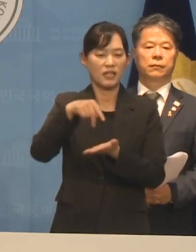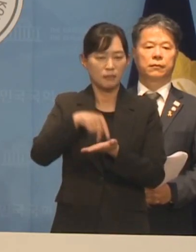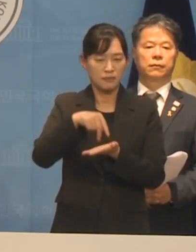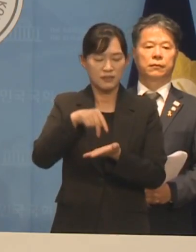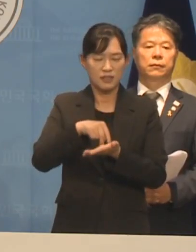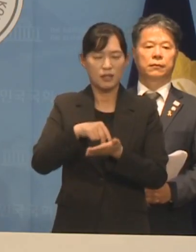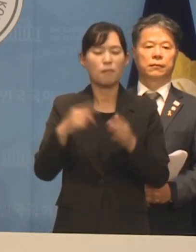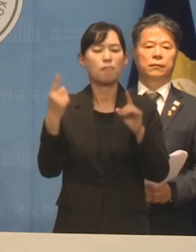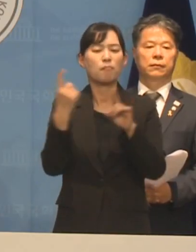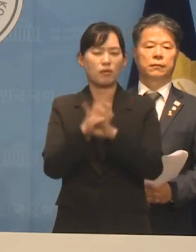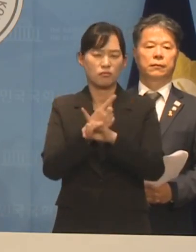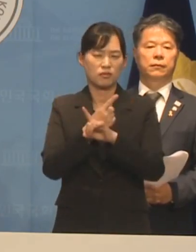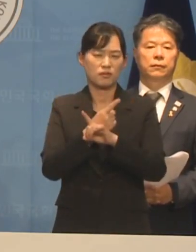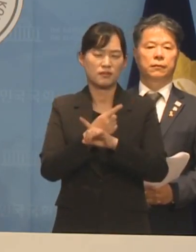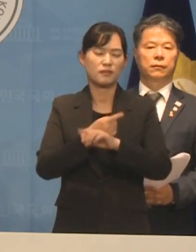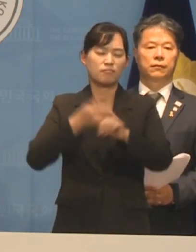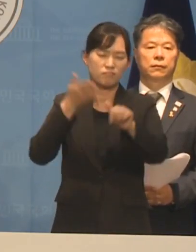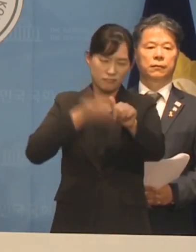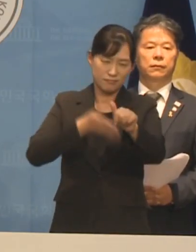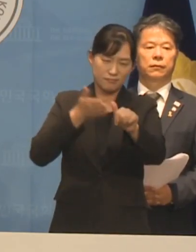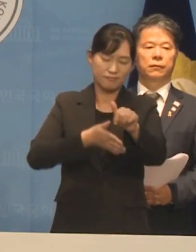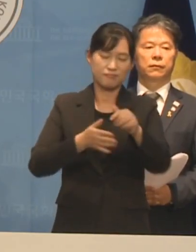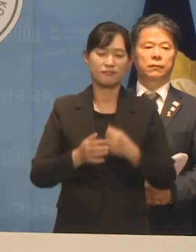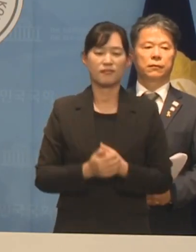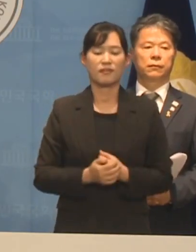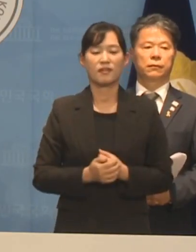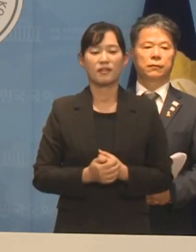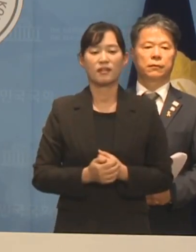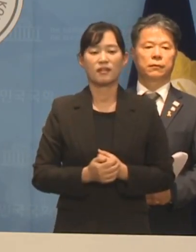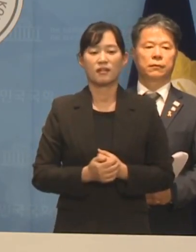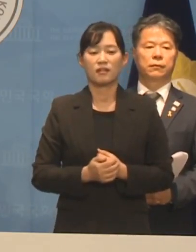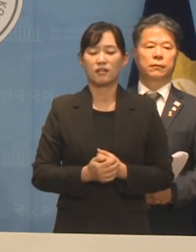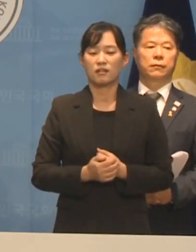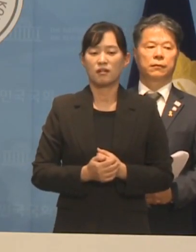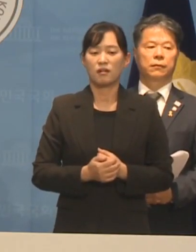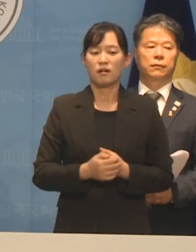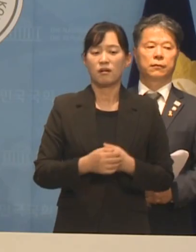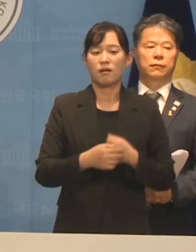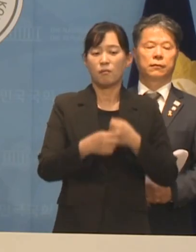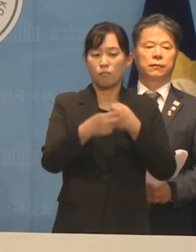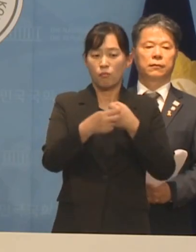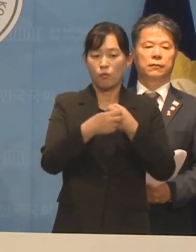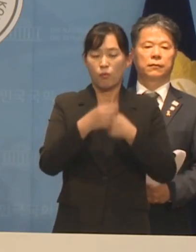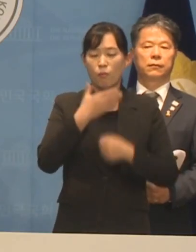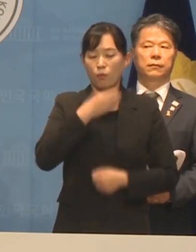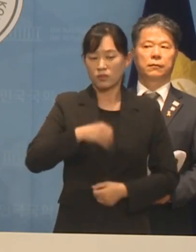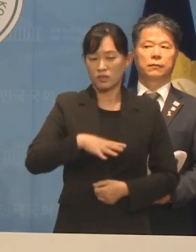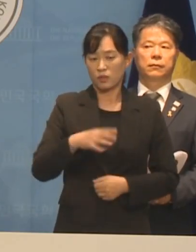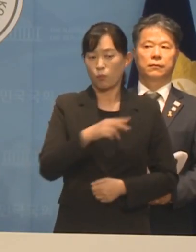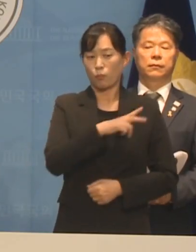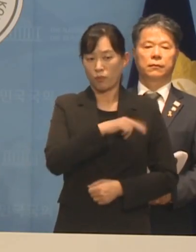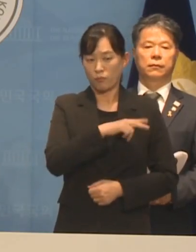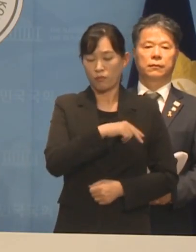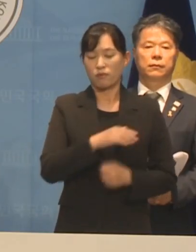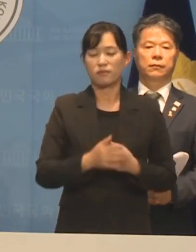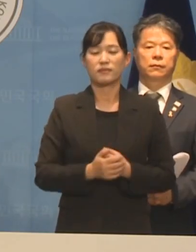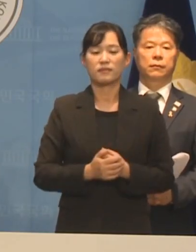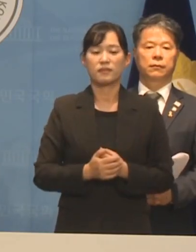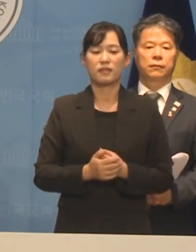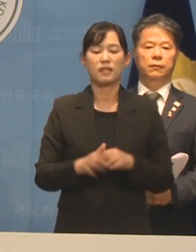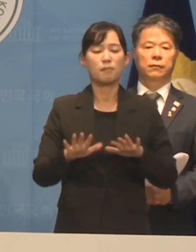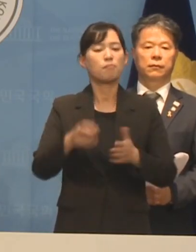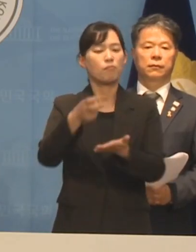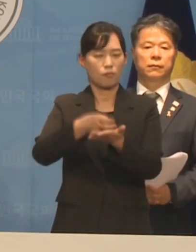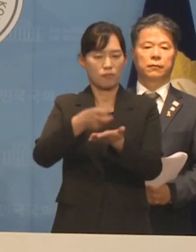변화를 강력히 촉구합니다. 저희는 보건복지 소속위원으로서 당론